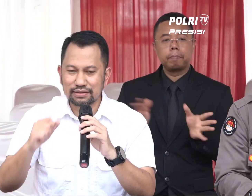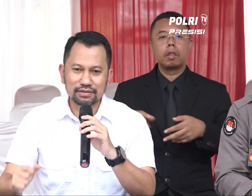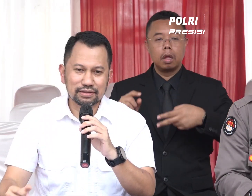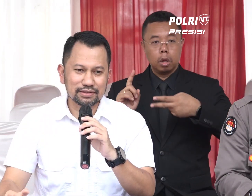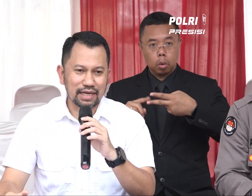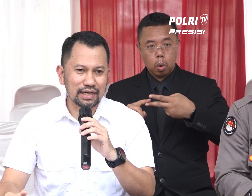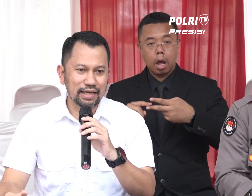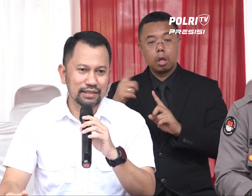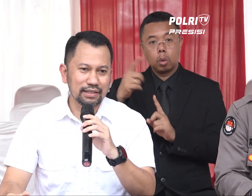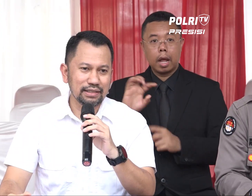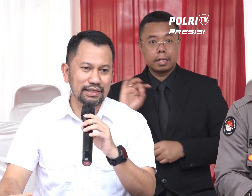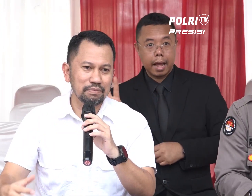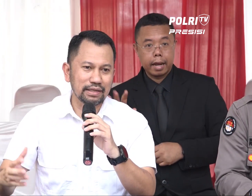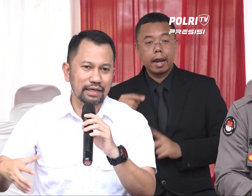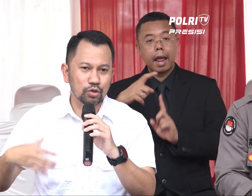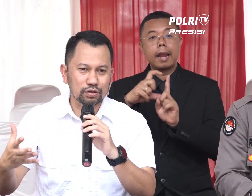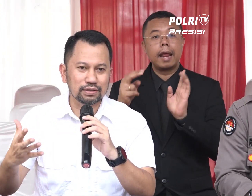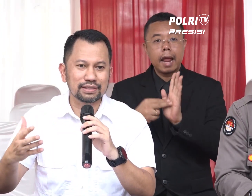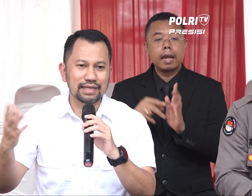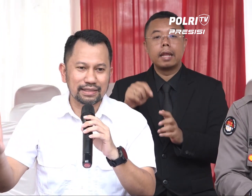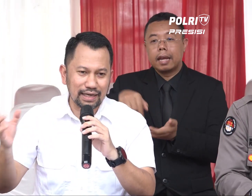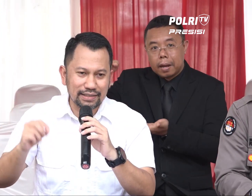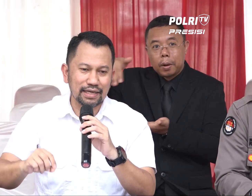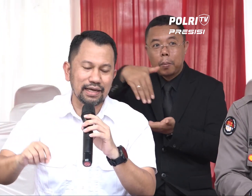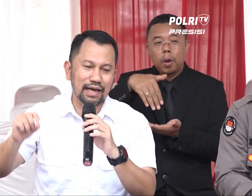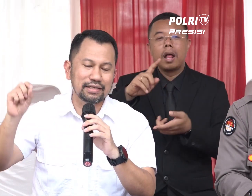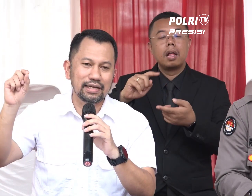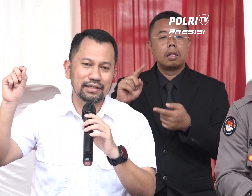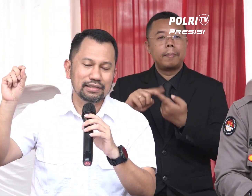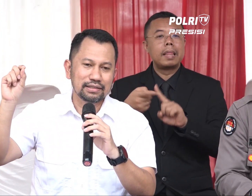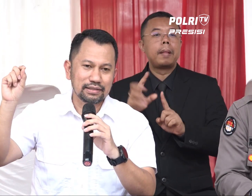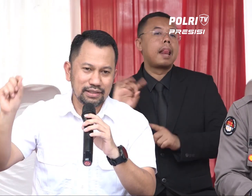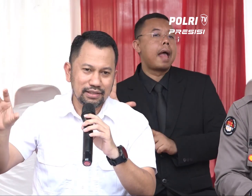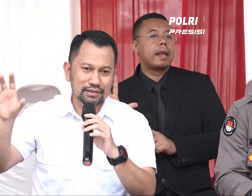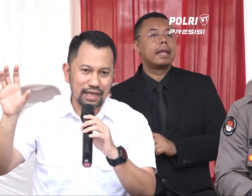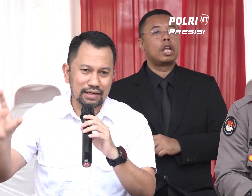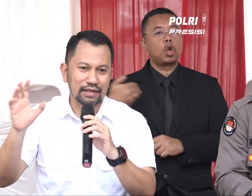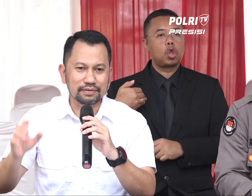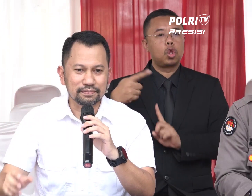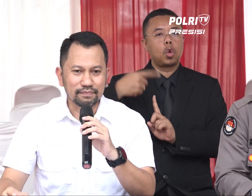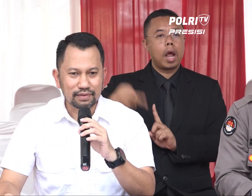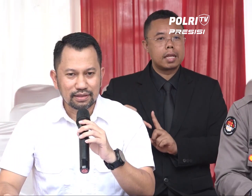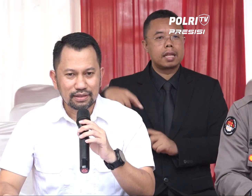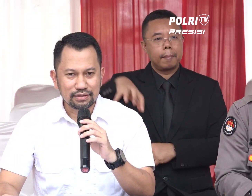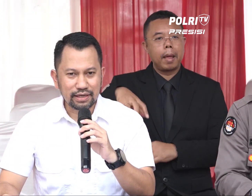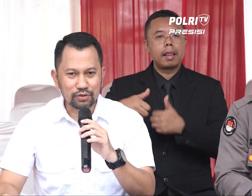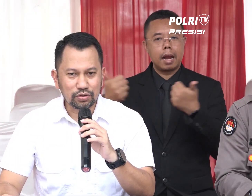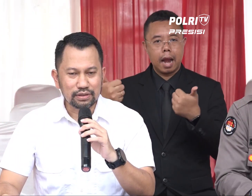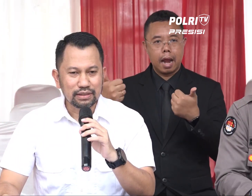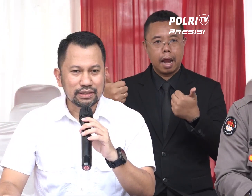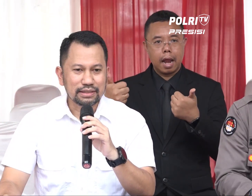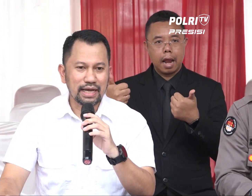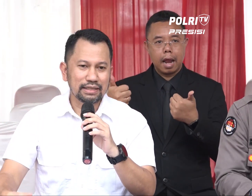adalah tersangka DN ini yang merekrut tersangka lainnya yang ada di Tangerang.